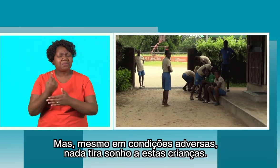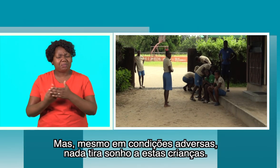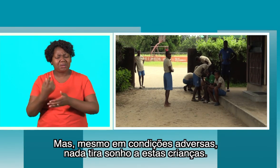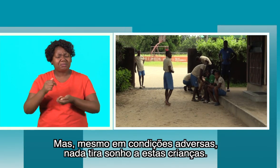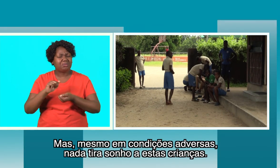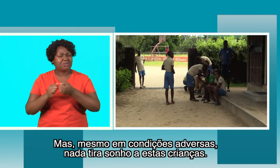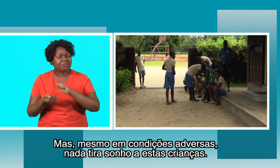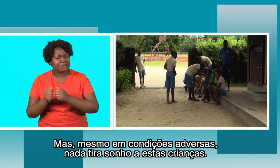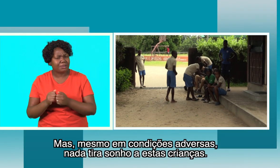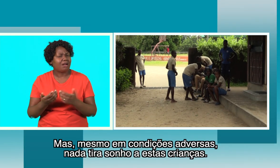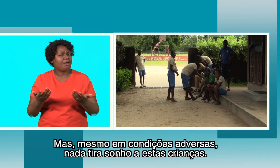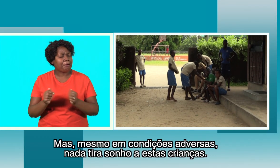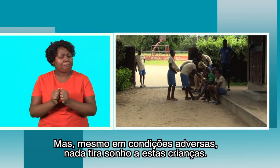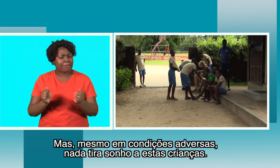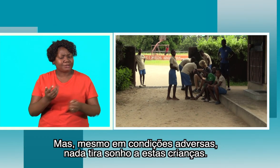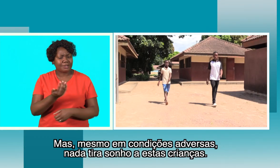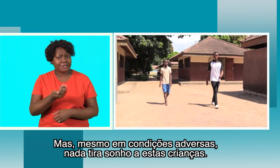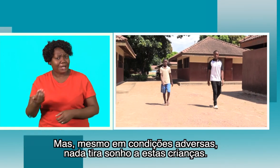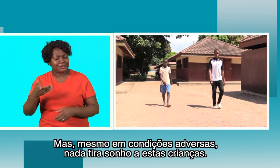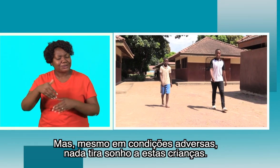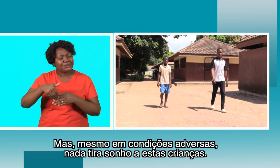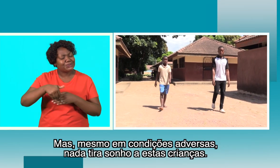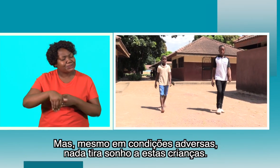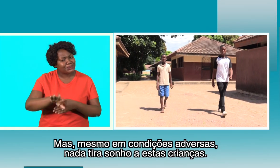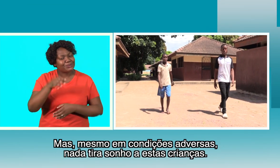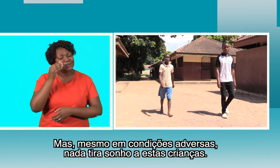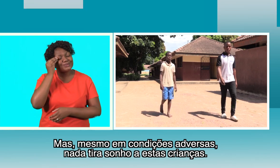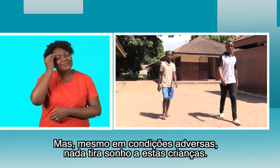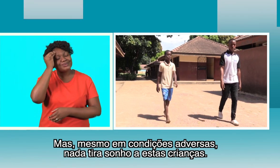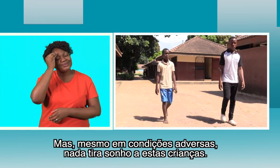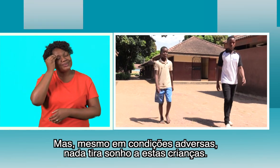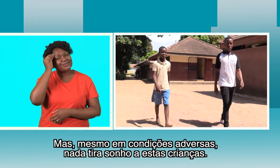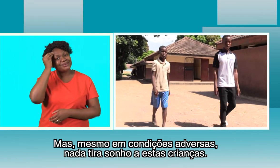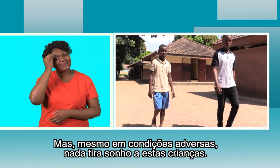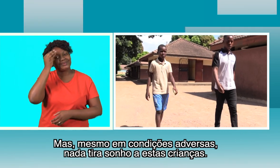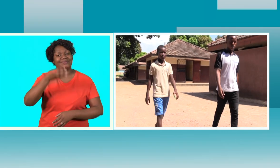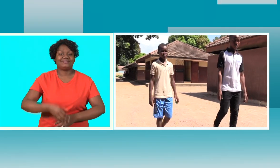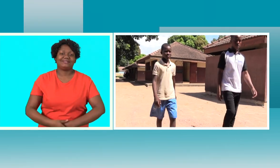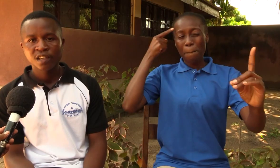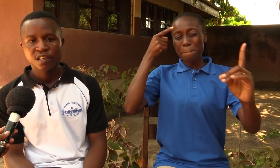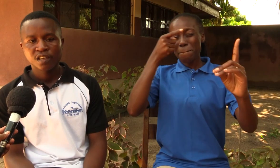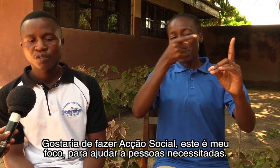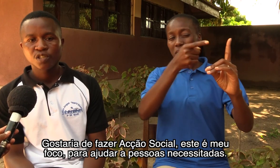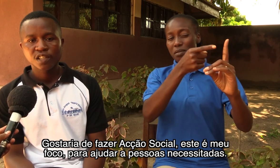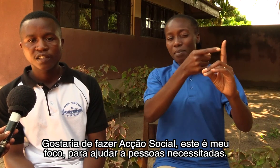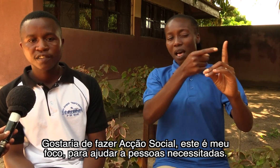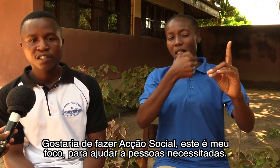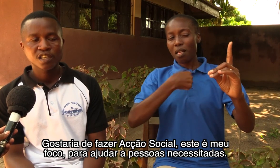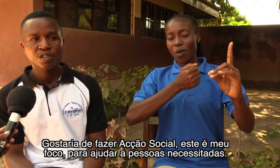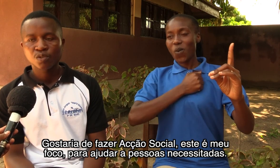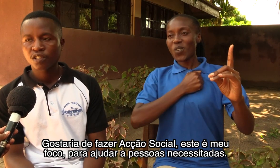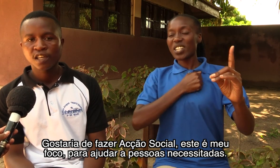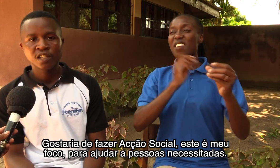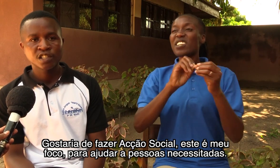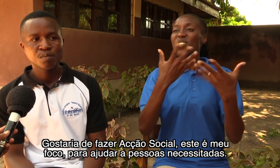Mas, mesmo em condições adversas, nada tira o sonho a estas crianças. Eu gostaria de